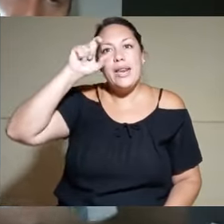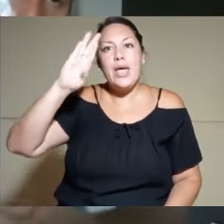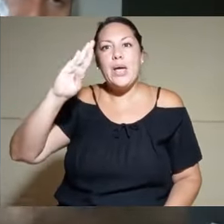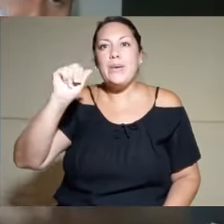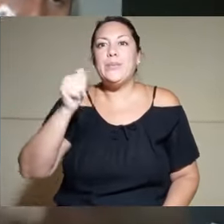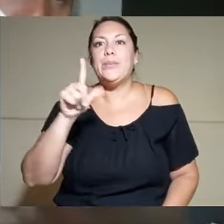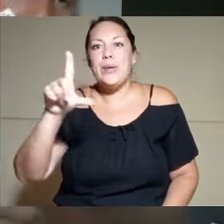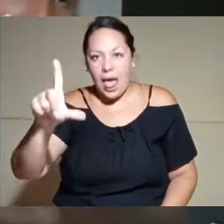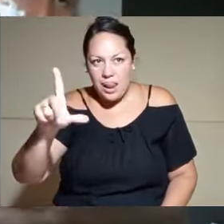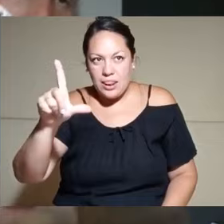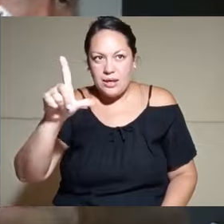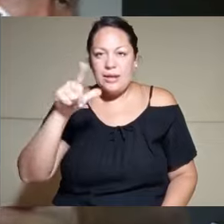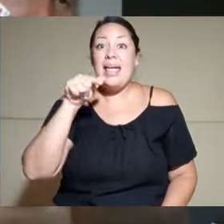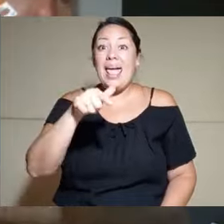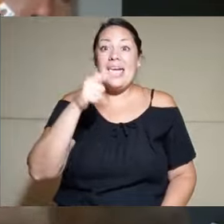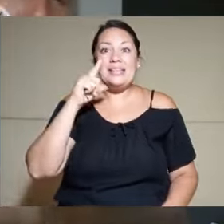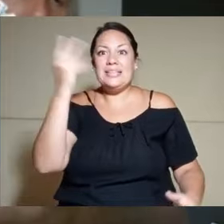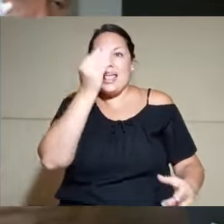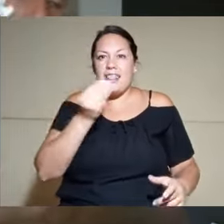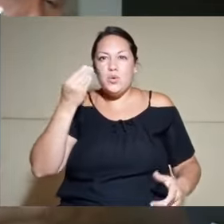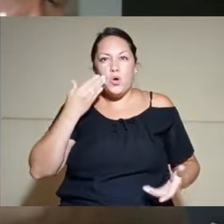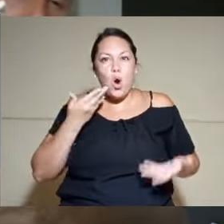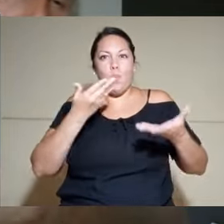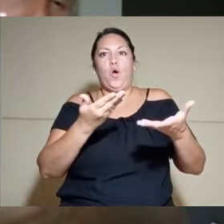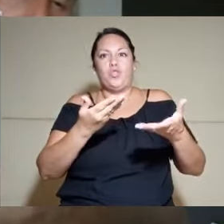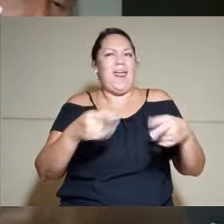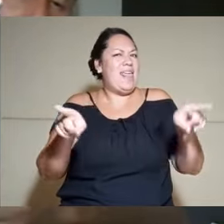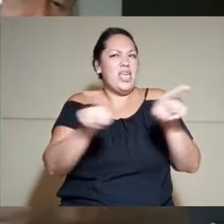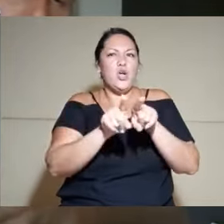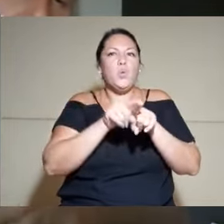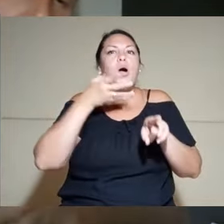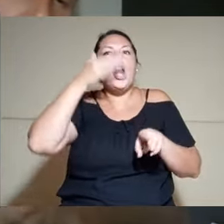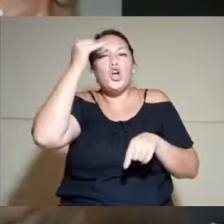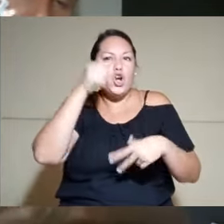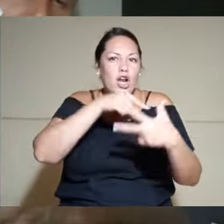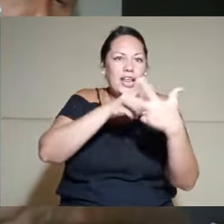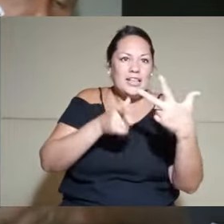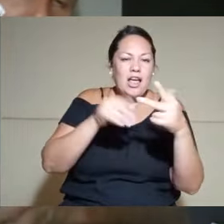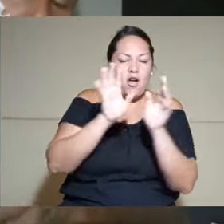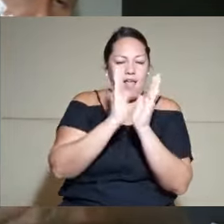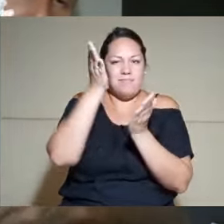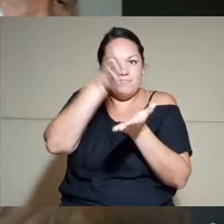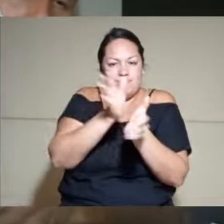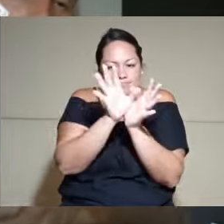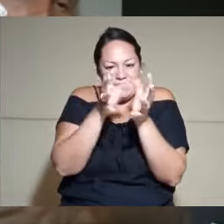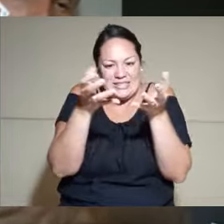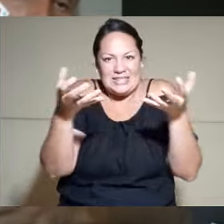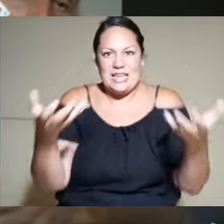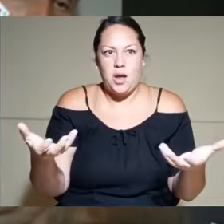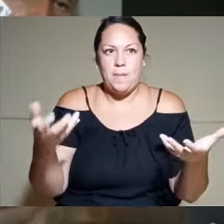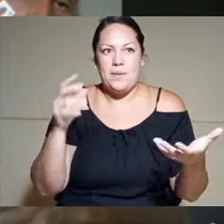¿Sí? Entonces, este es el tronco encefálico. Esto es lo que yo les estaba mostrando recién en la presentación, en el